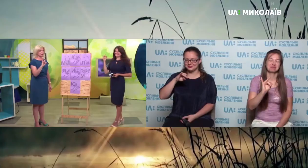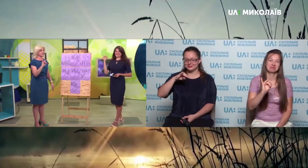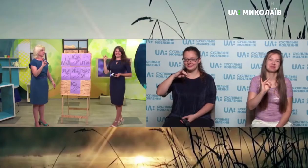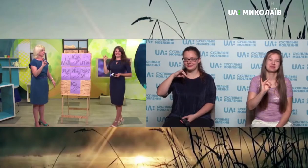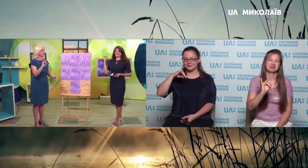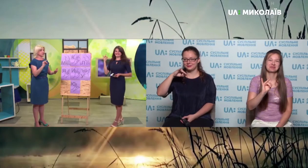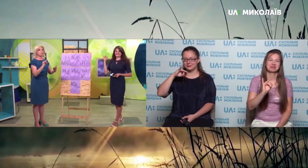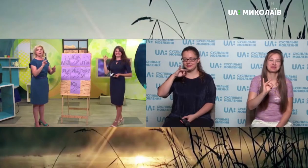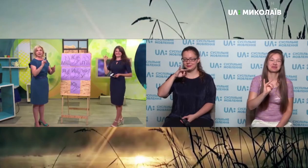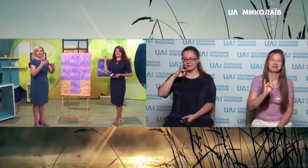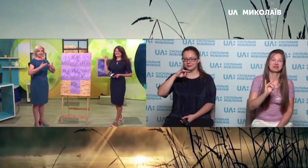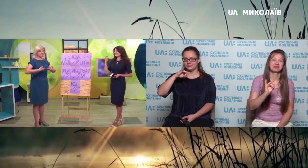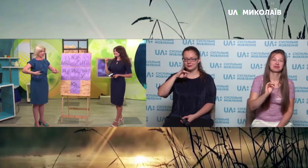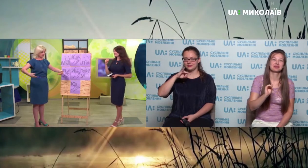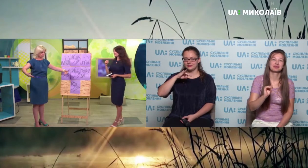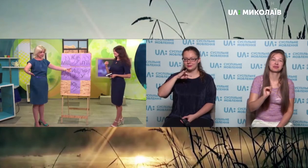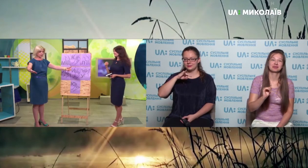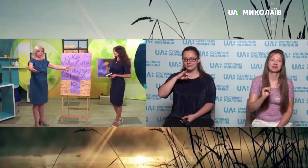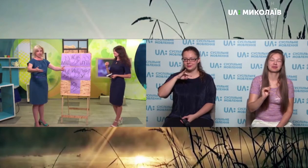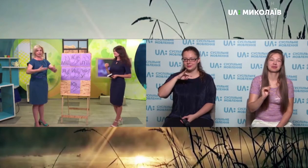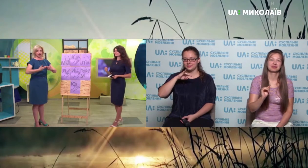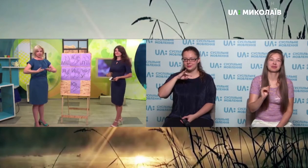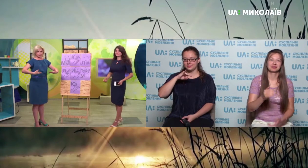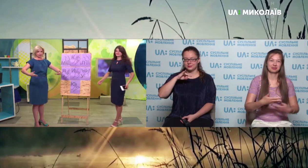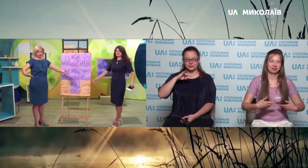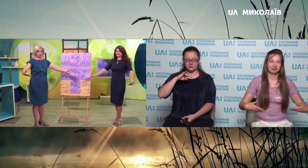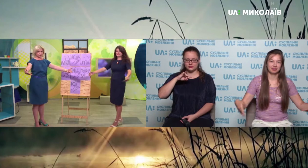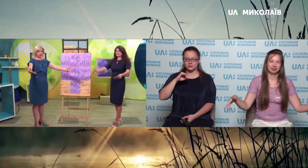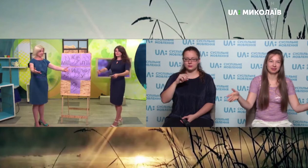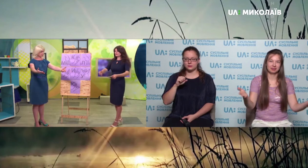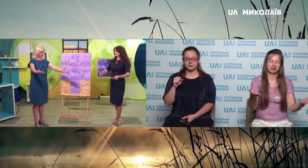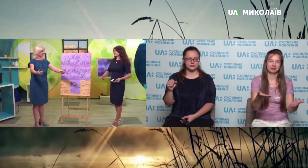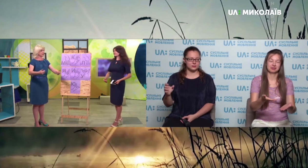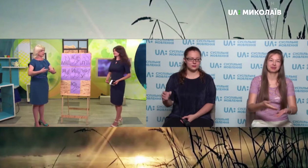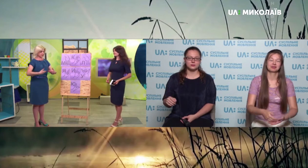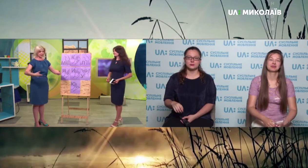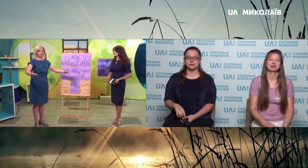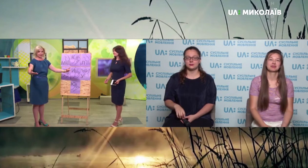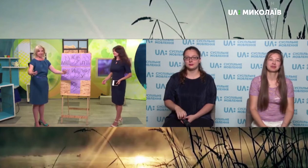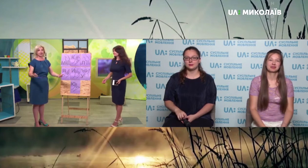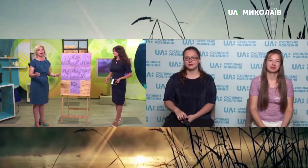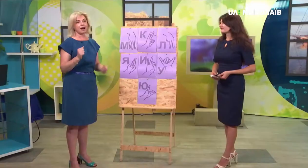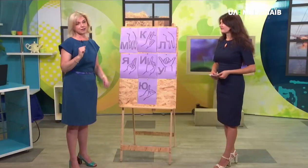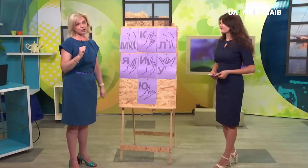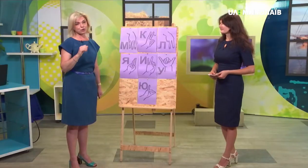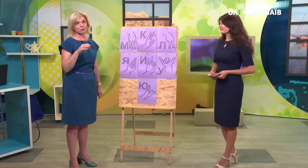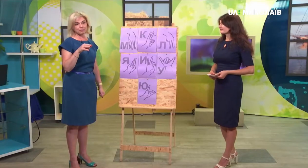показати, то «ми» – це «ми», отак, отакий жест, да, це «ми», так. А якщо ми